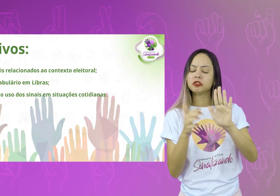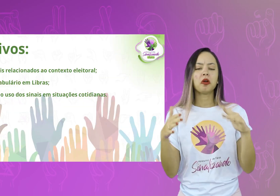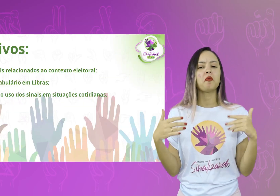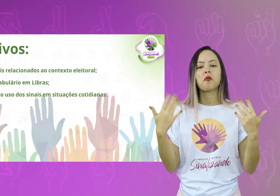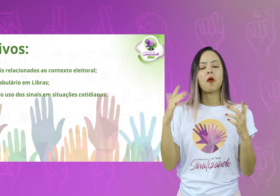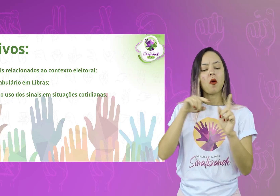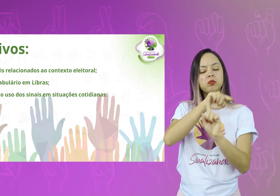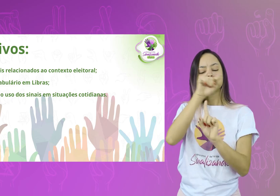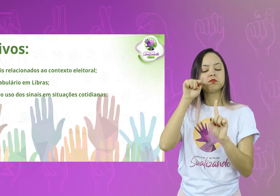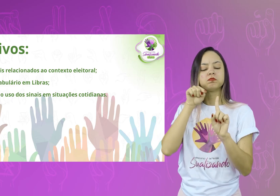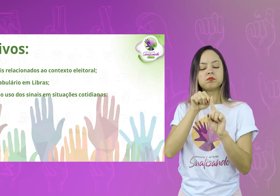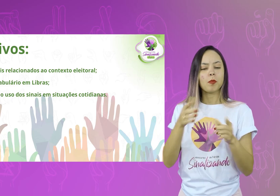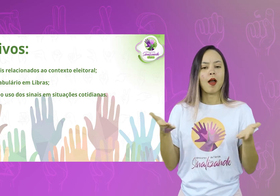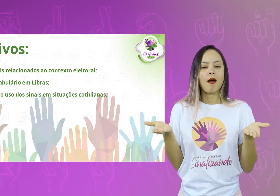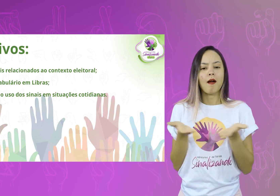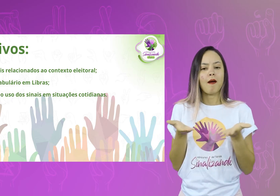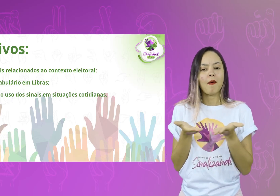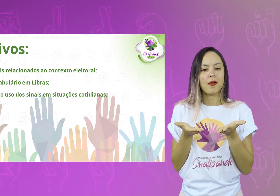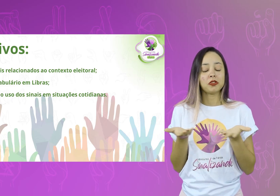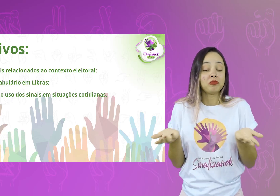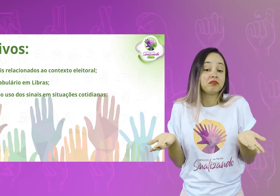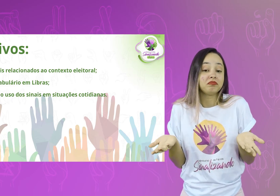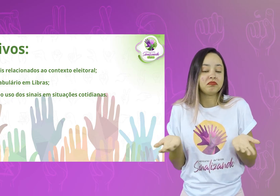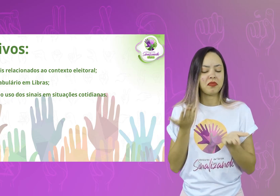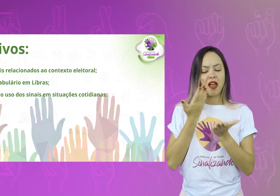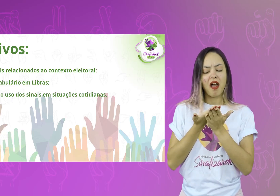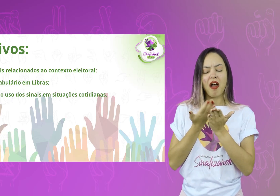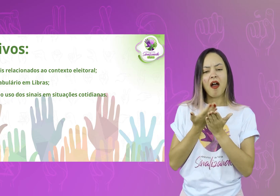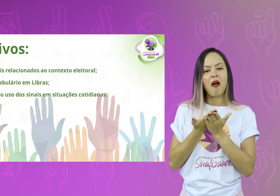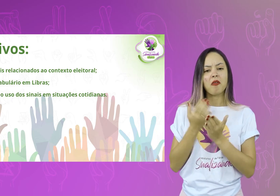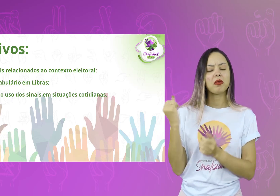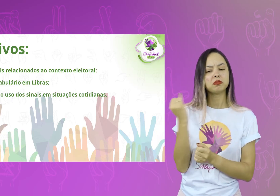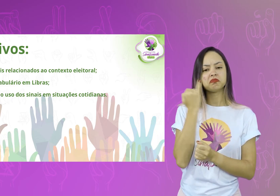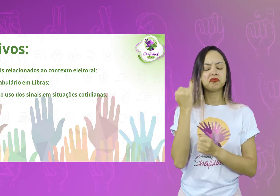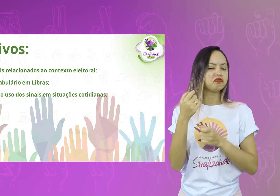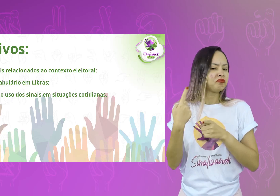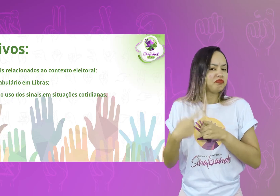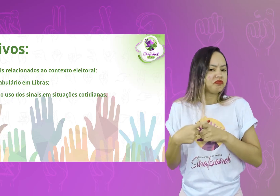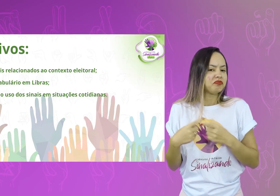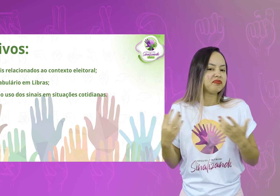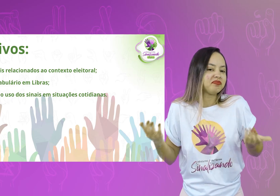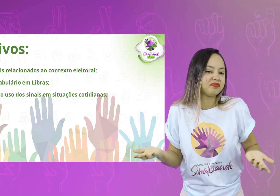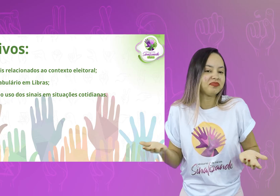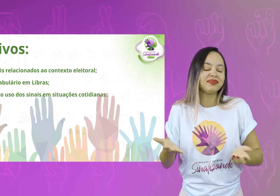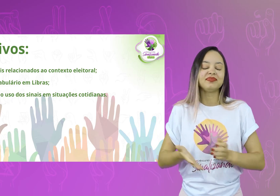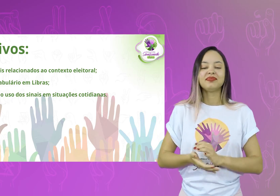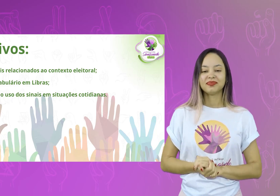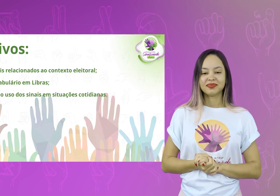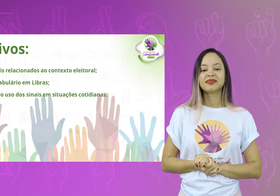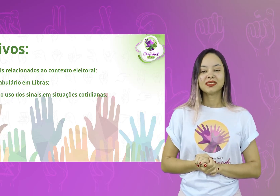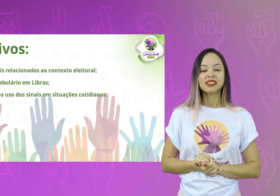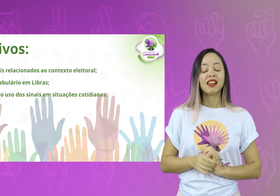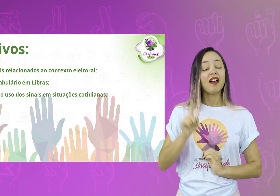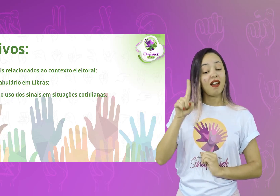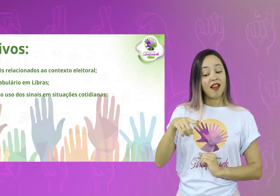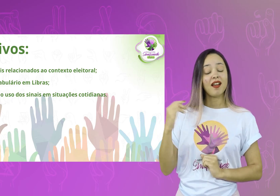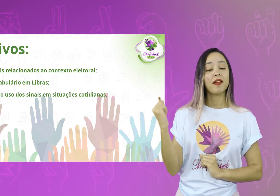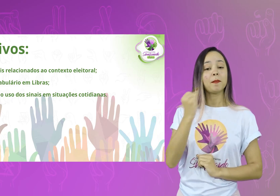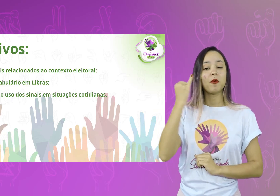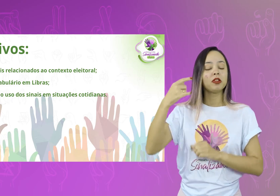Primeiramente, antes de iniciar a aula, eu quero mostrar os objetivos, certo? E por que a importância da gente